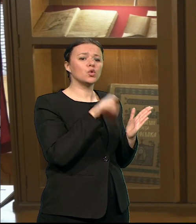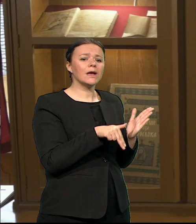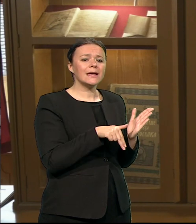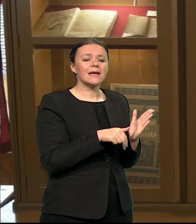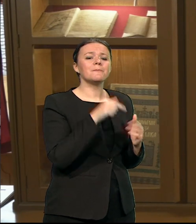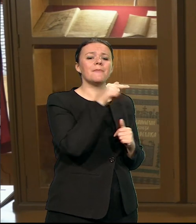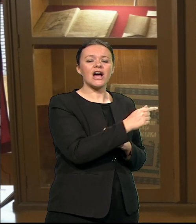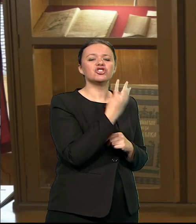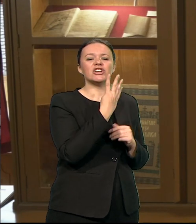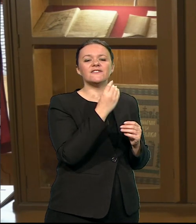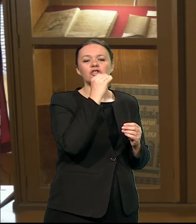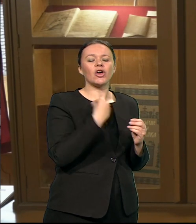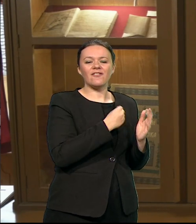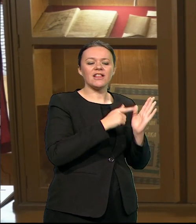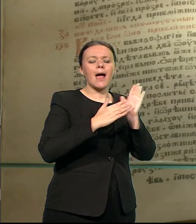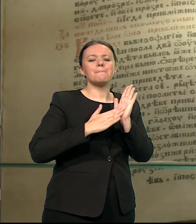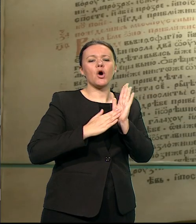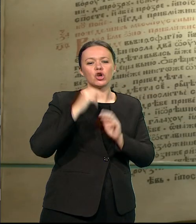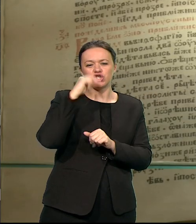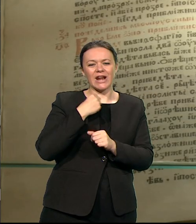četvoro evanđelje iz Mrkšine crkve.